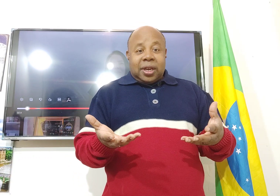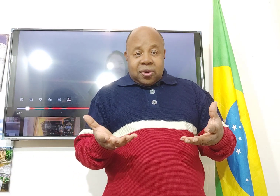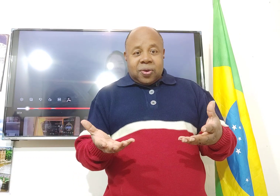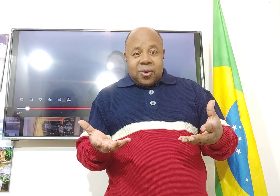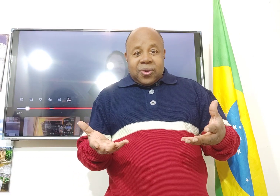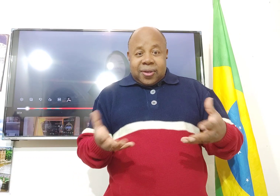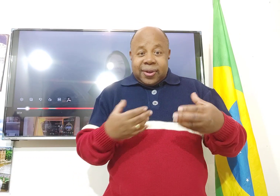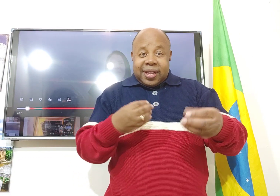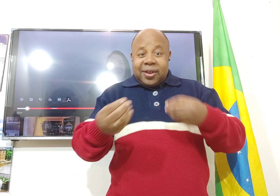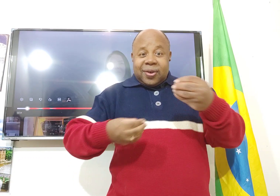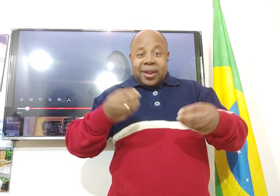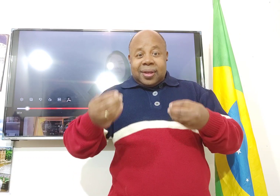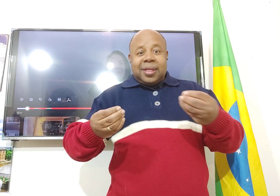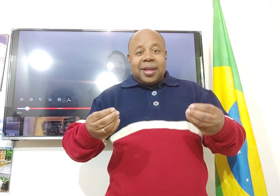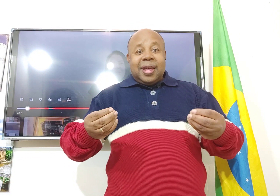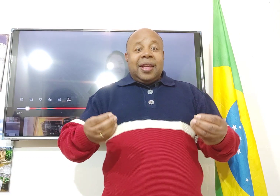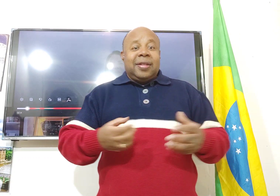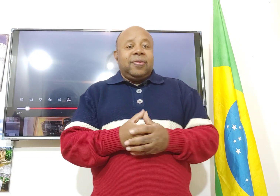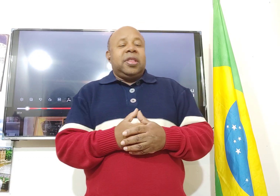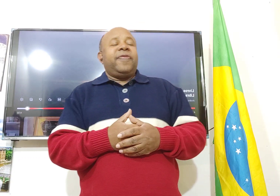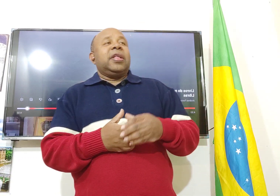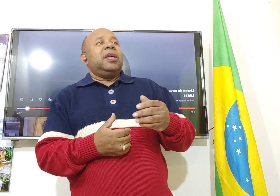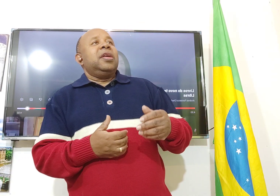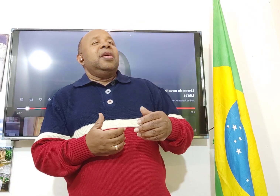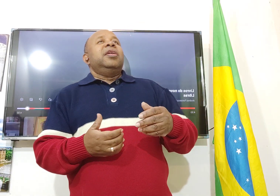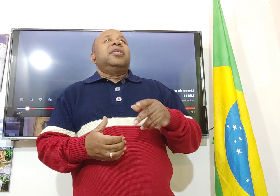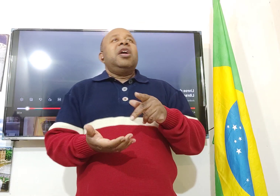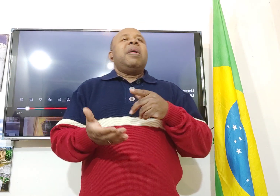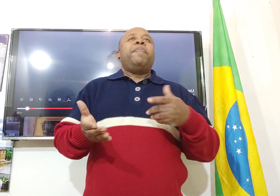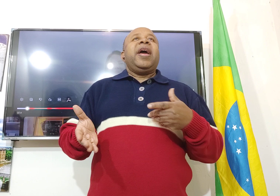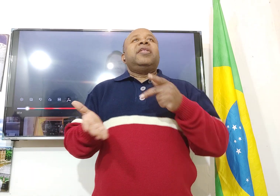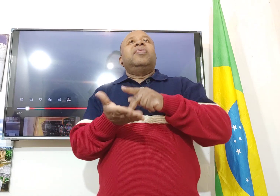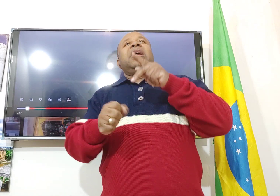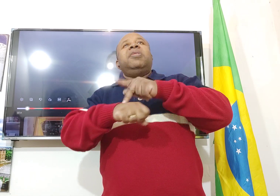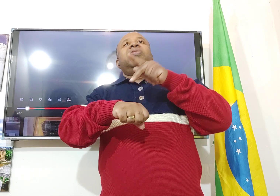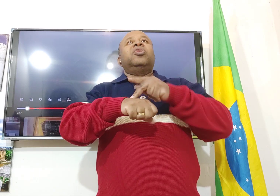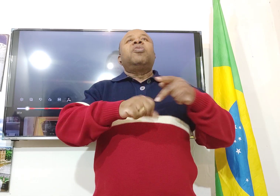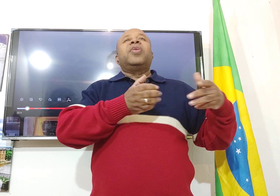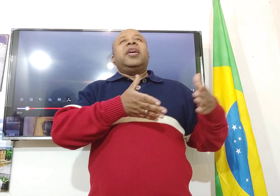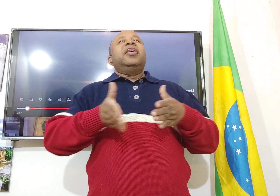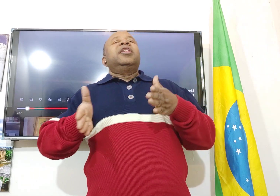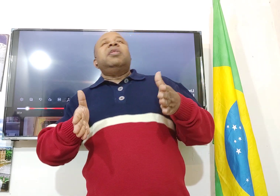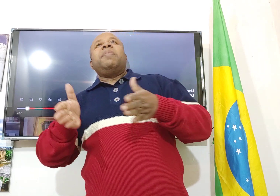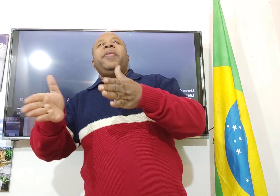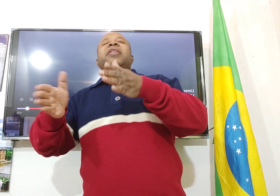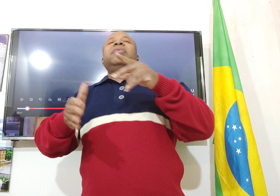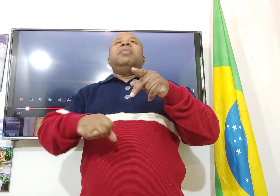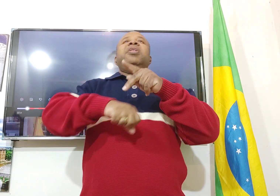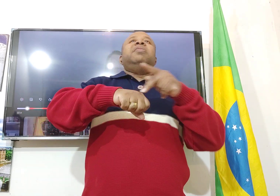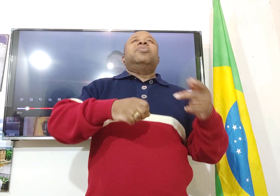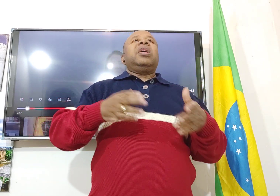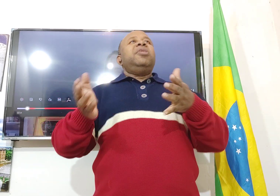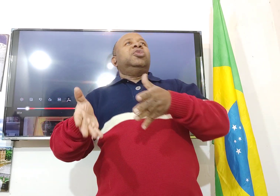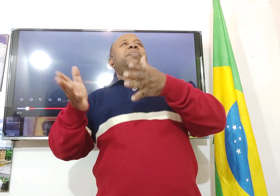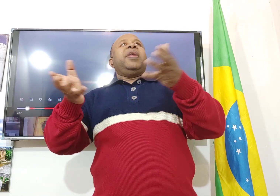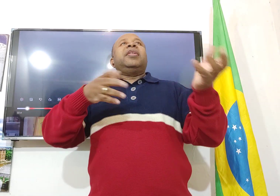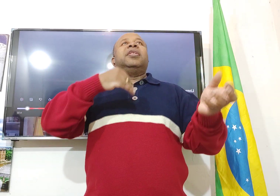Entendeu? Vocês vão entender o que eu quero dizer. Então se você fala assim... Tem uma pedra no caminho, Drummond, né? tem uma pedra no caminho tinha uma pedra